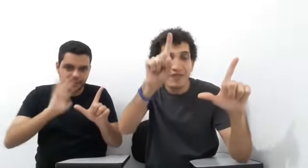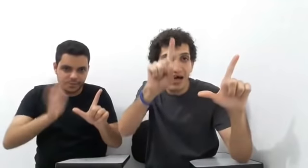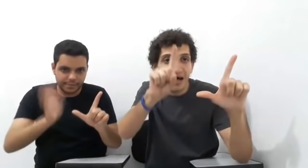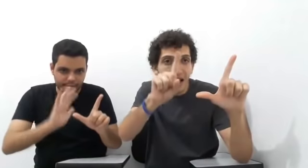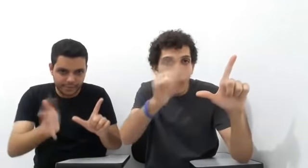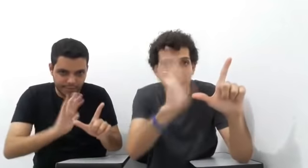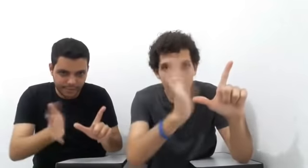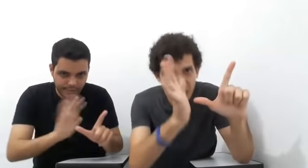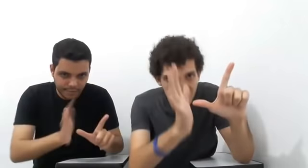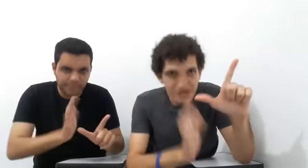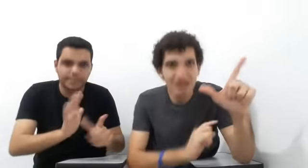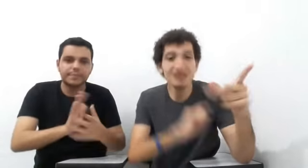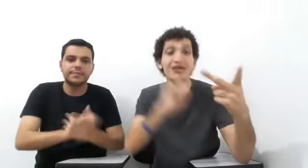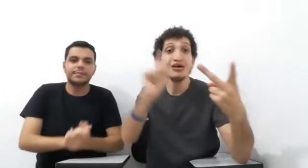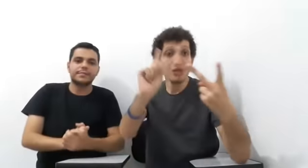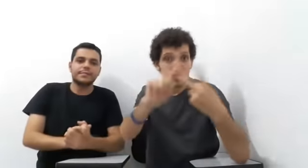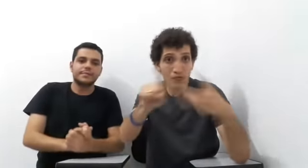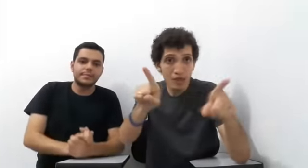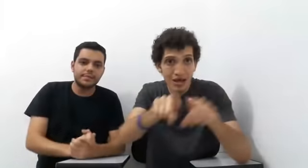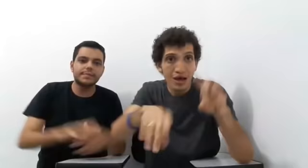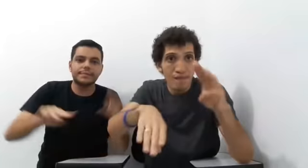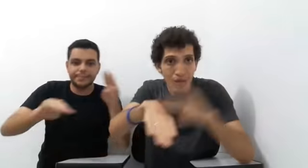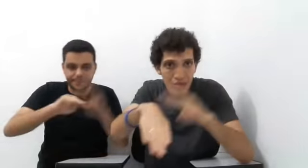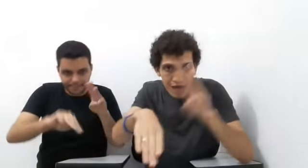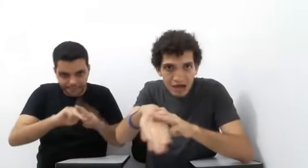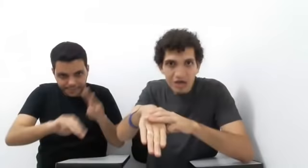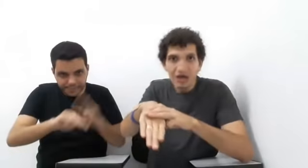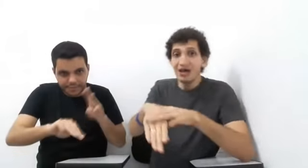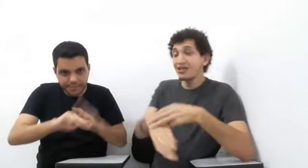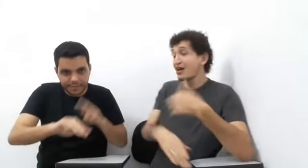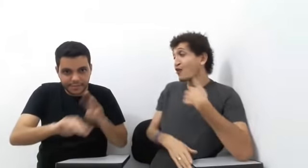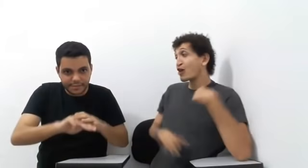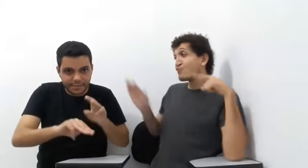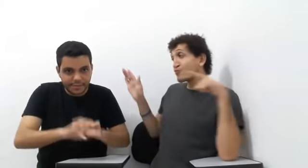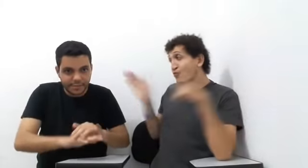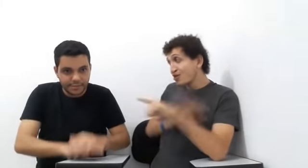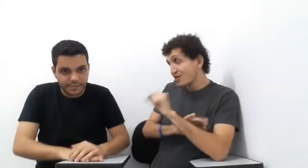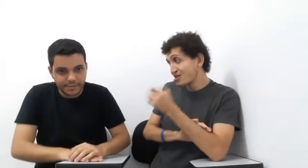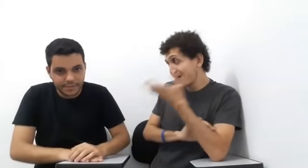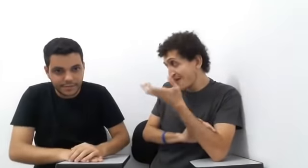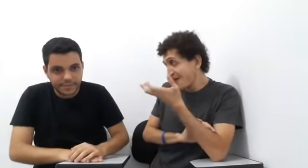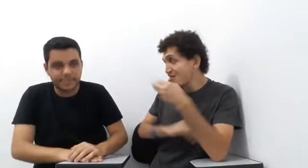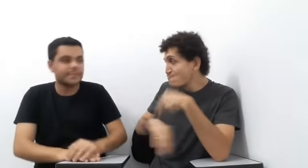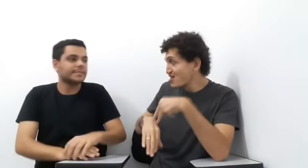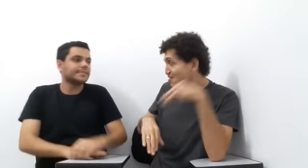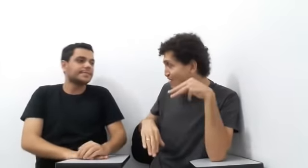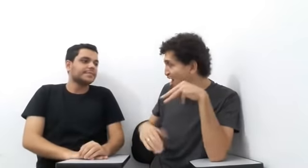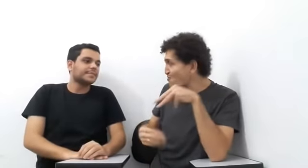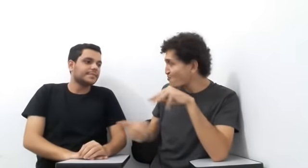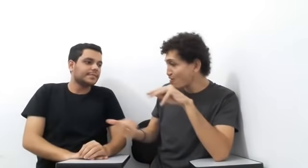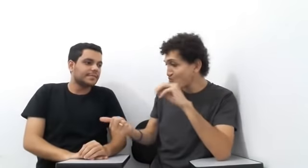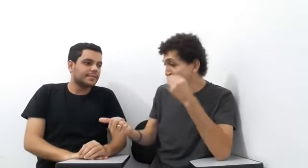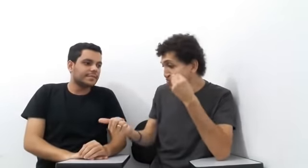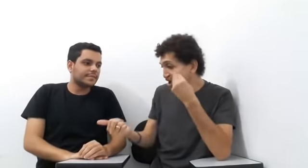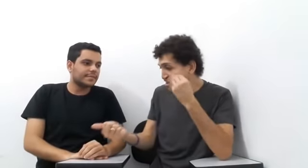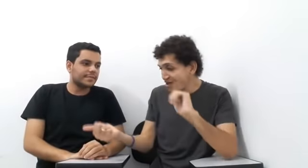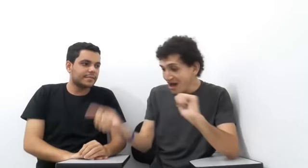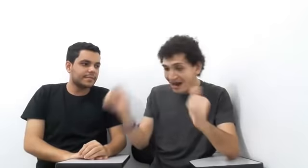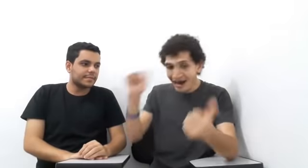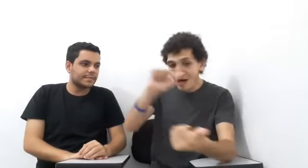né? Letras Libras, segundo também matemática. E aí agora eu o quê? Aí mestrado, para poder sair,